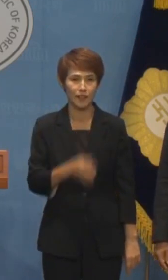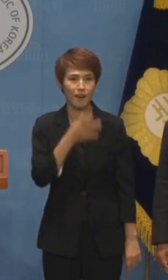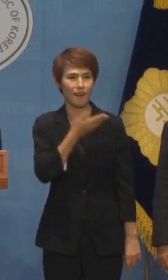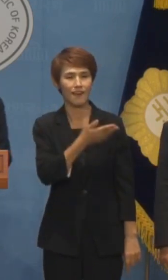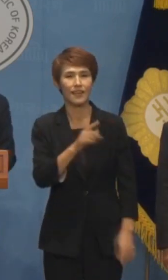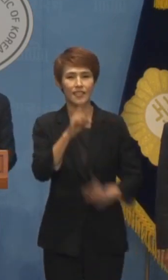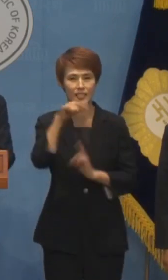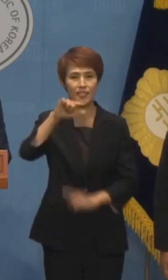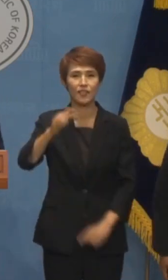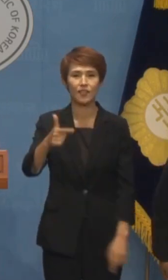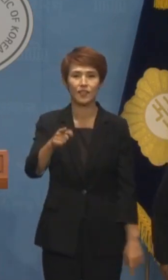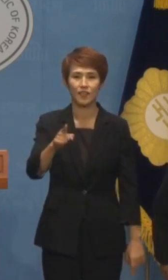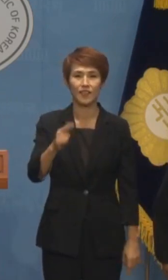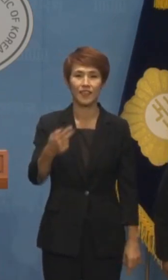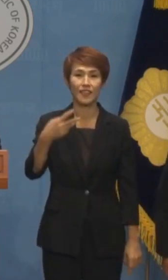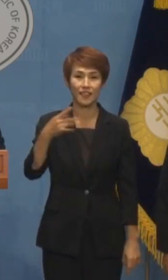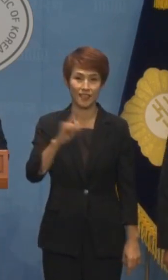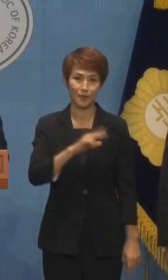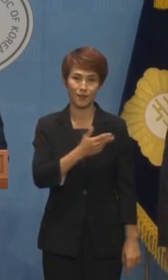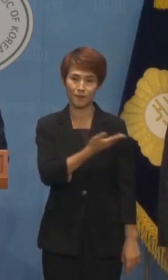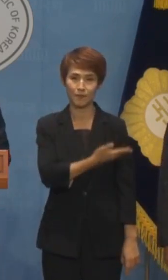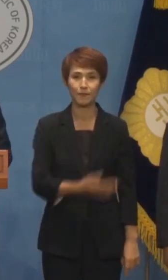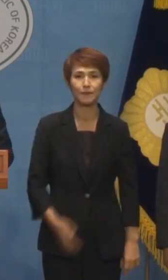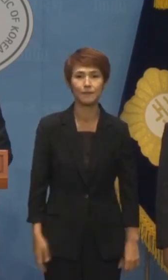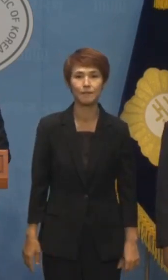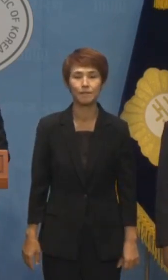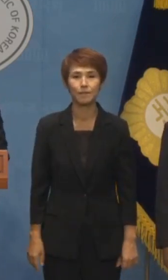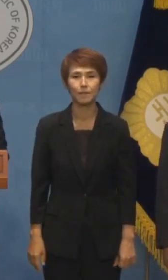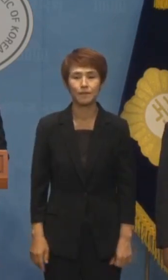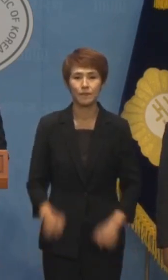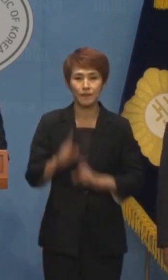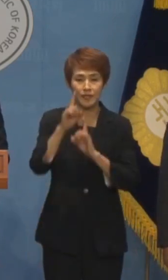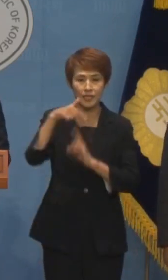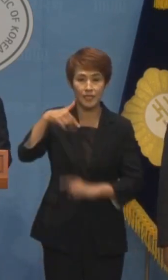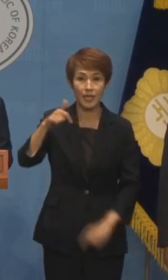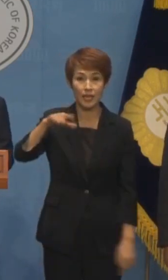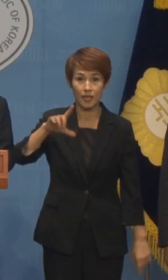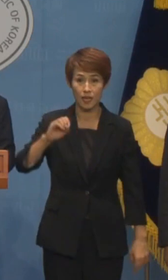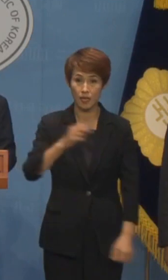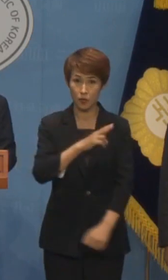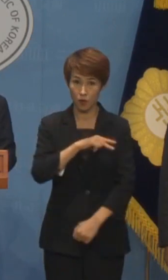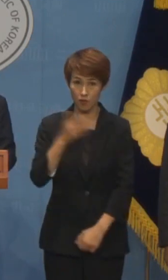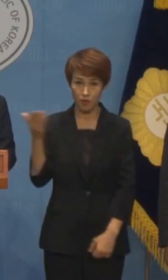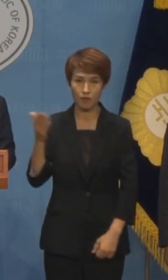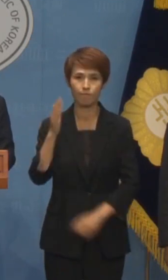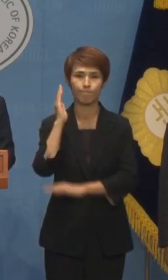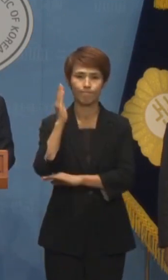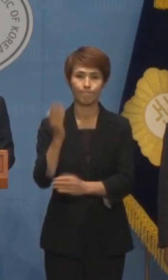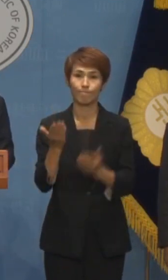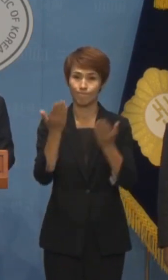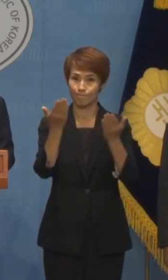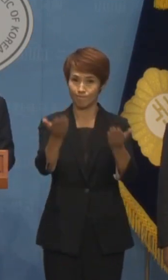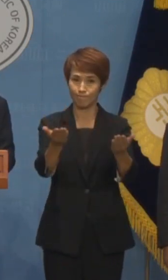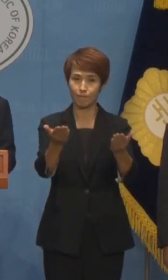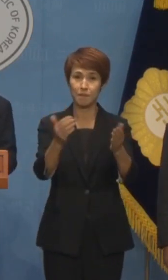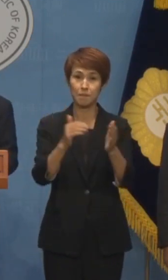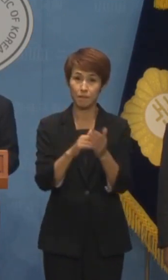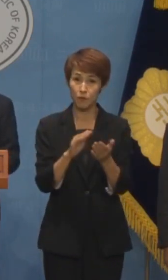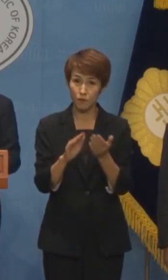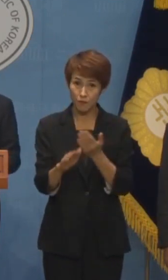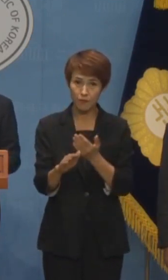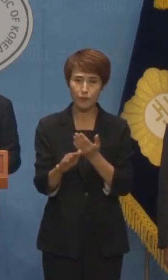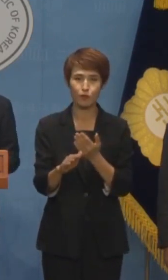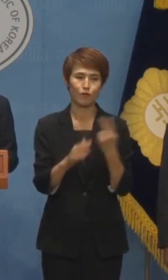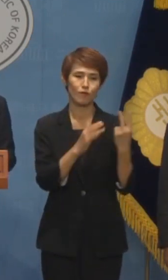이건태 의원님, 예, 함께 하셨습니다. 그러면 이재강 의원님께서 그 기자회견 배경을 잠시 설명하시고